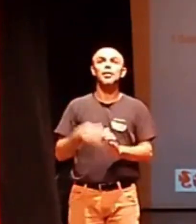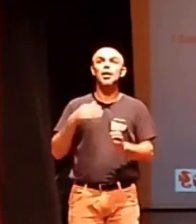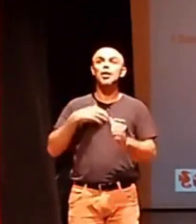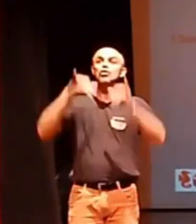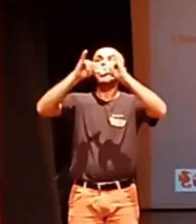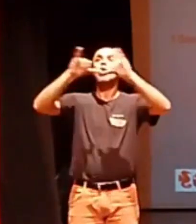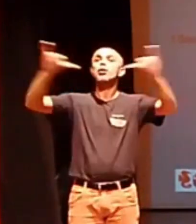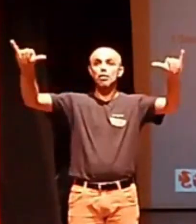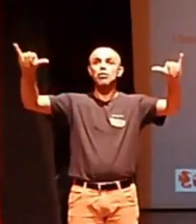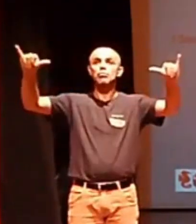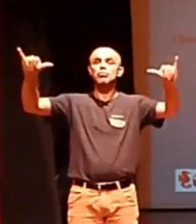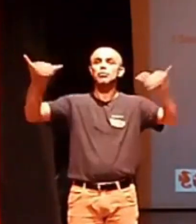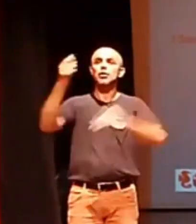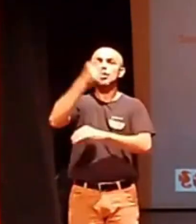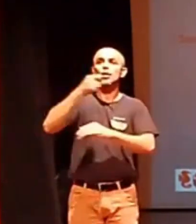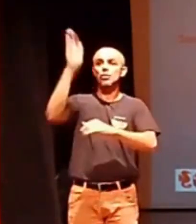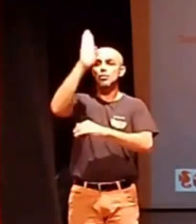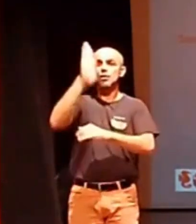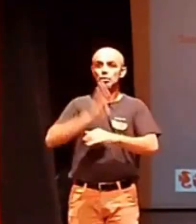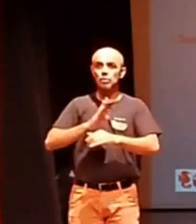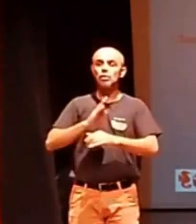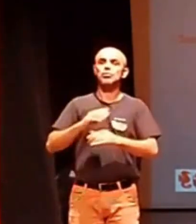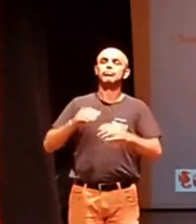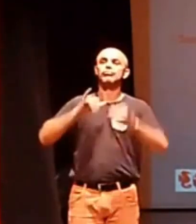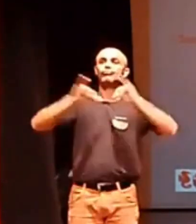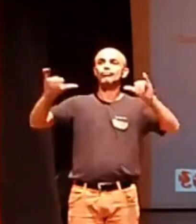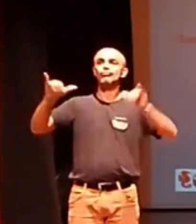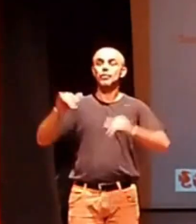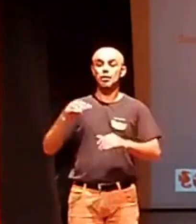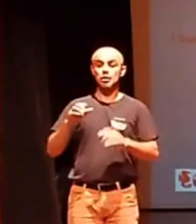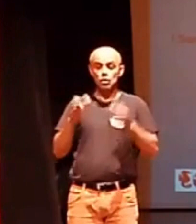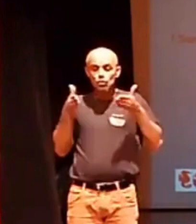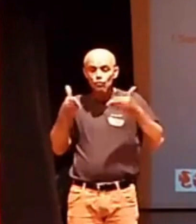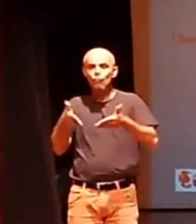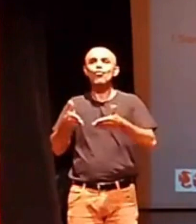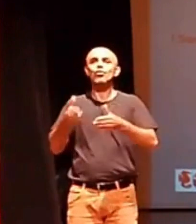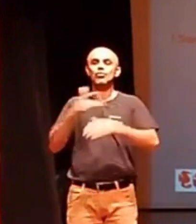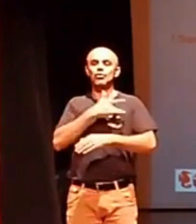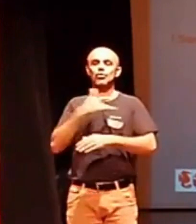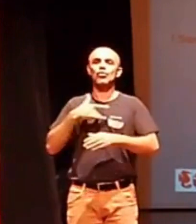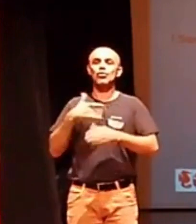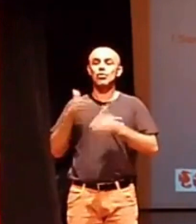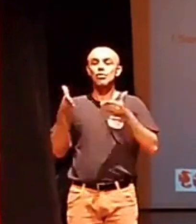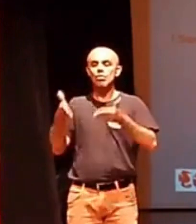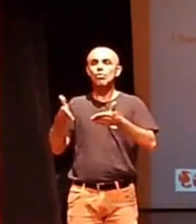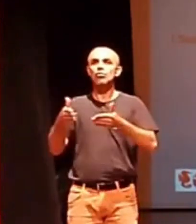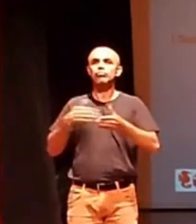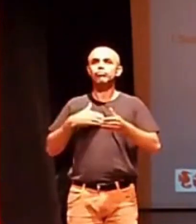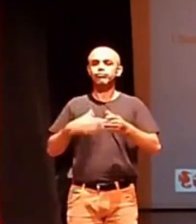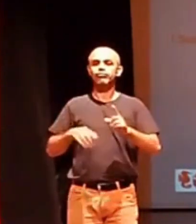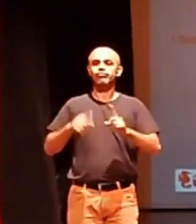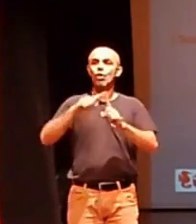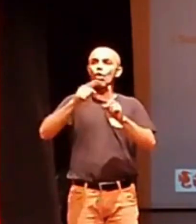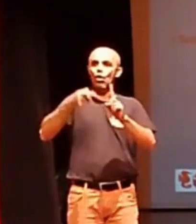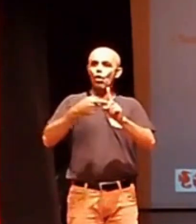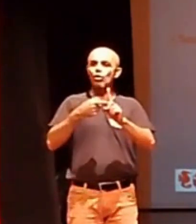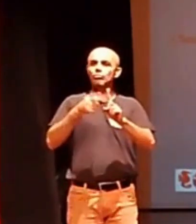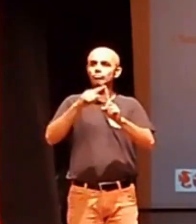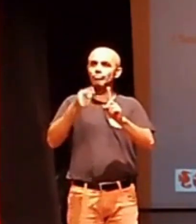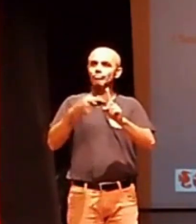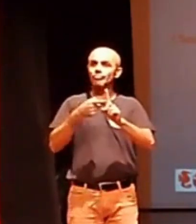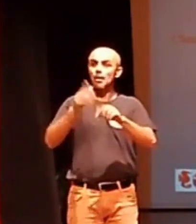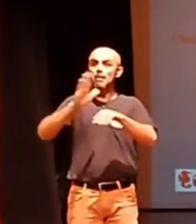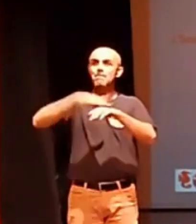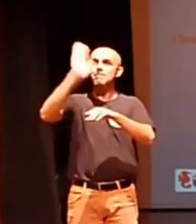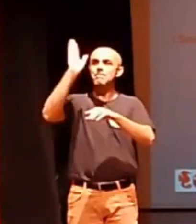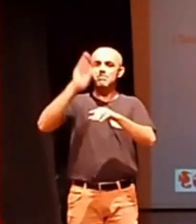Associação Brasileira de Saúde da Mulher. Eu sou fisioterapeuta e especialista em saúde da mulher e na área especificamente de obstetrícia, por mais fisioterapeutas